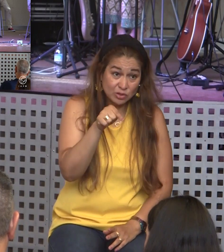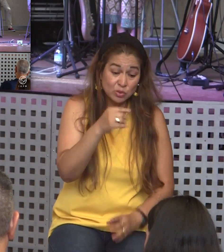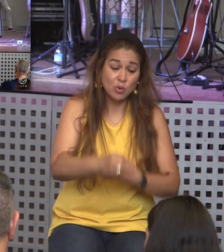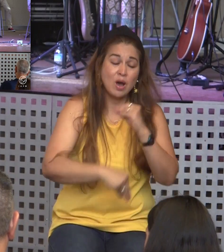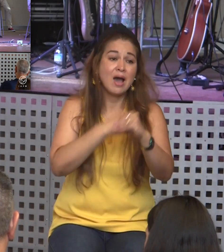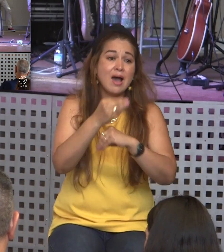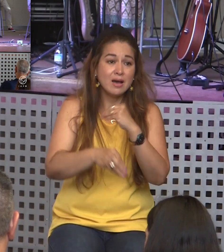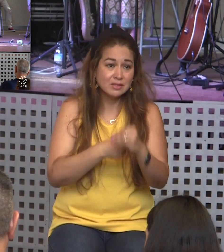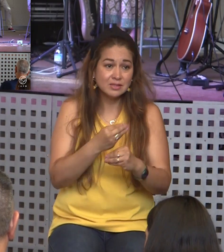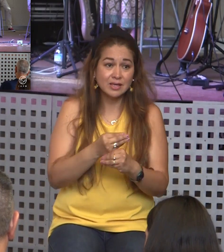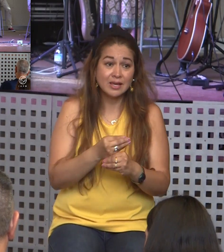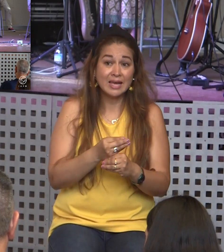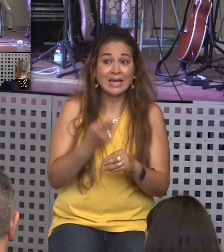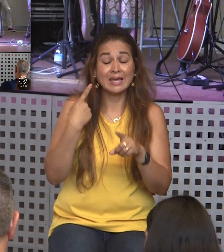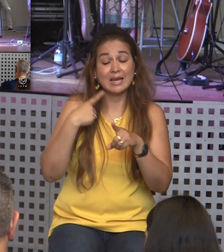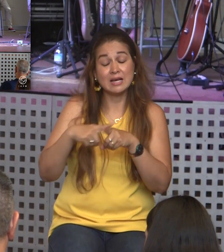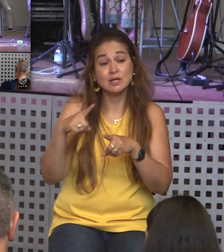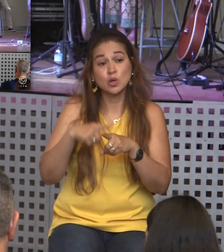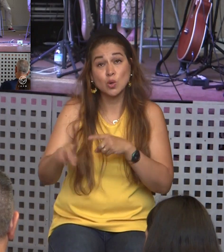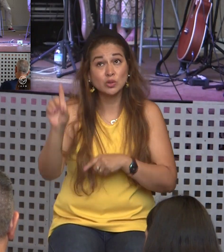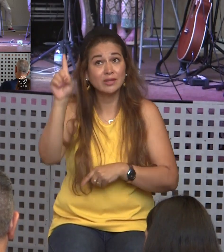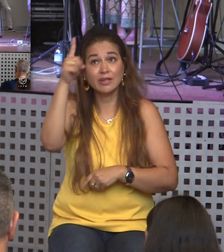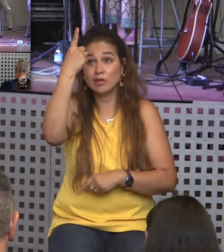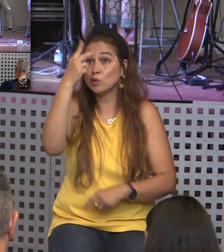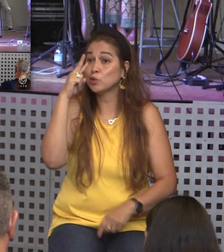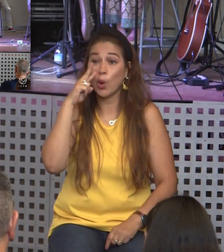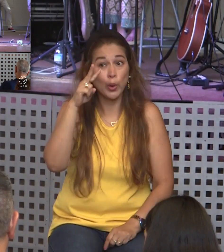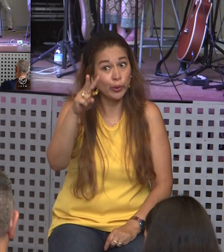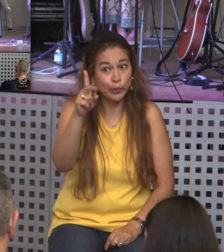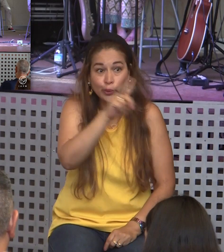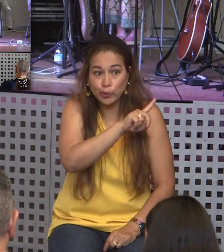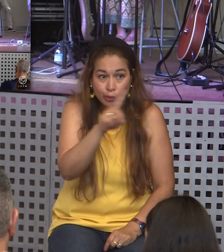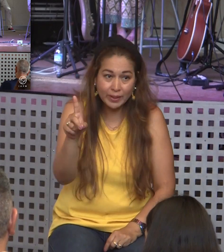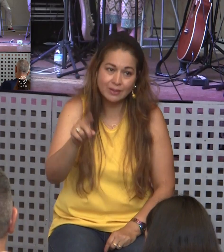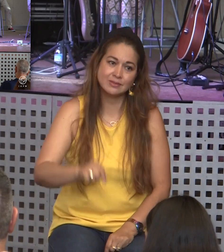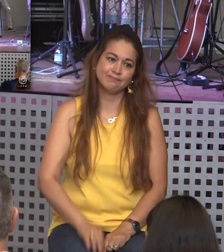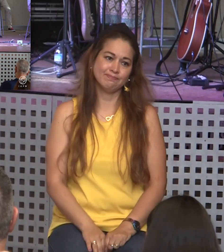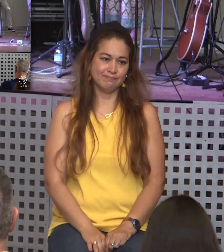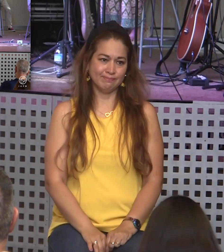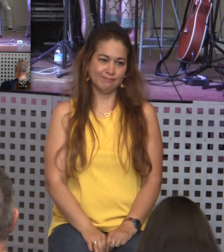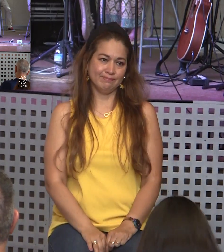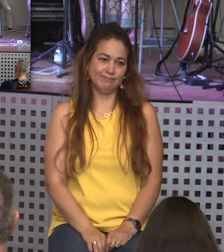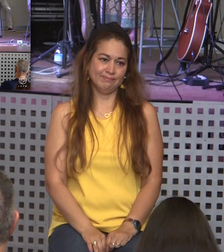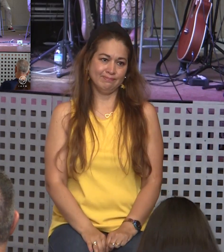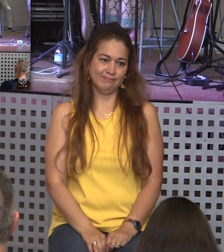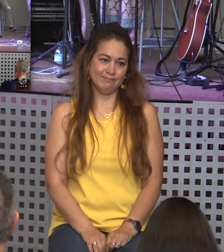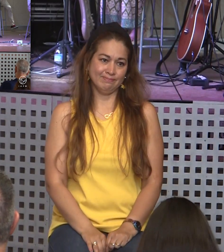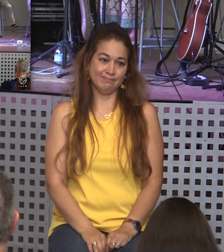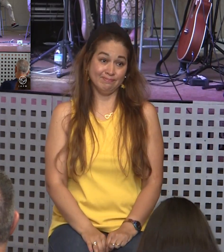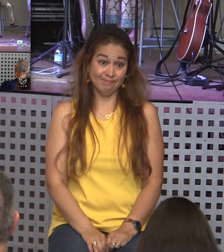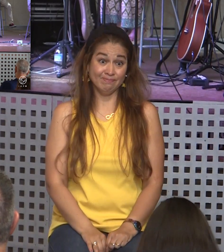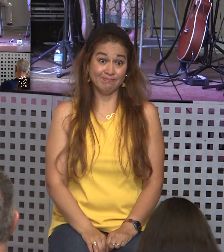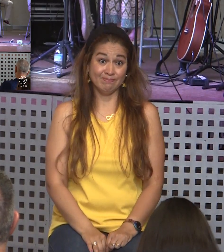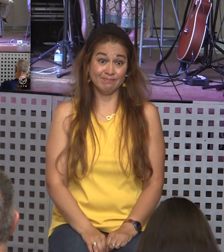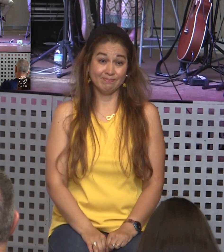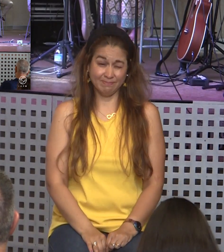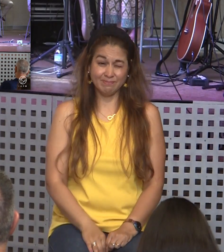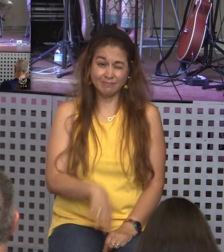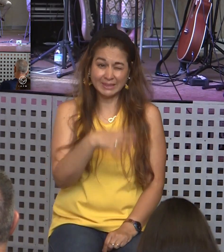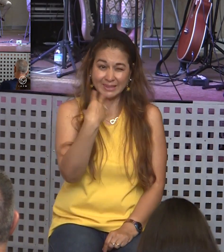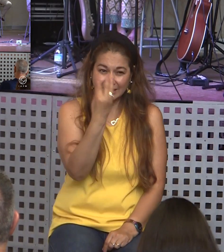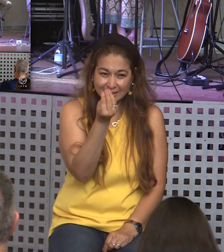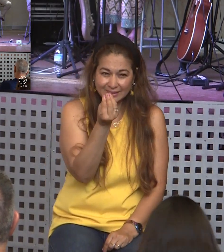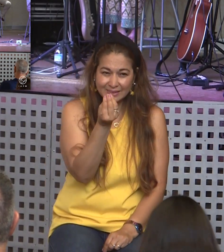Dios, su obrar y comprender su mensaje. Eso es ceguera.